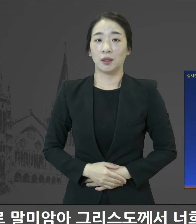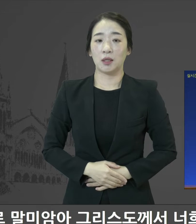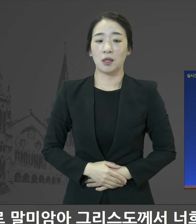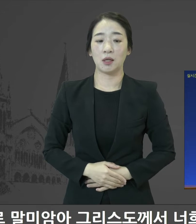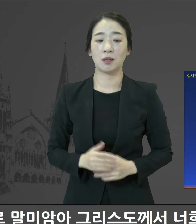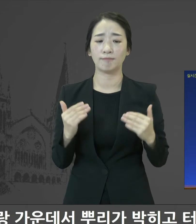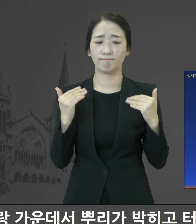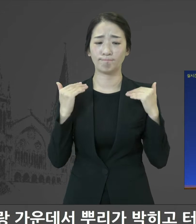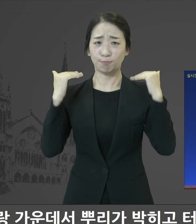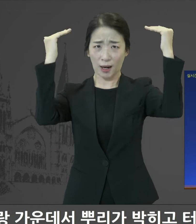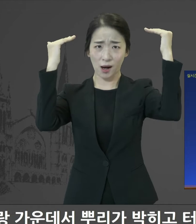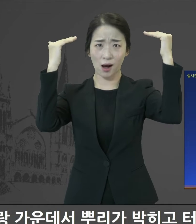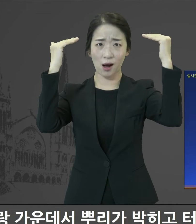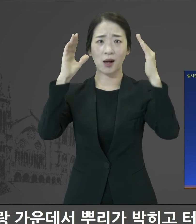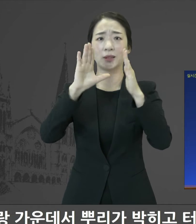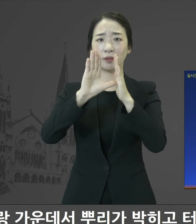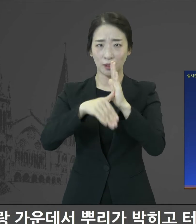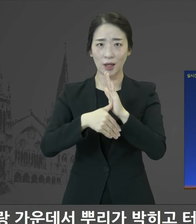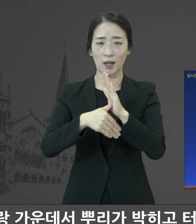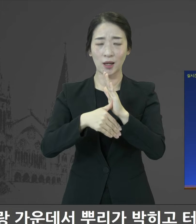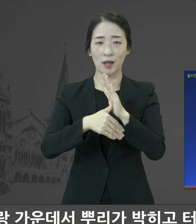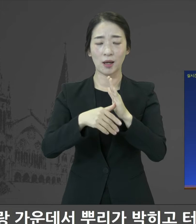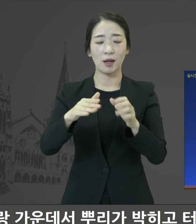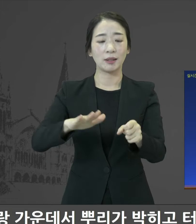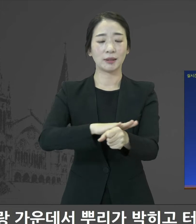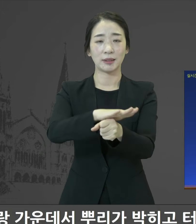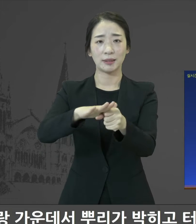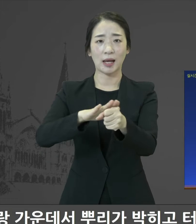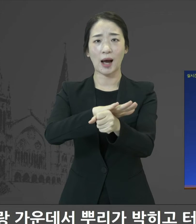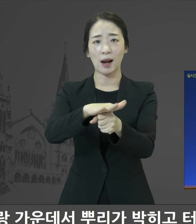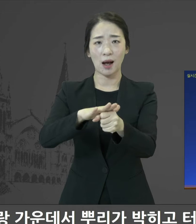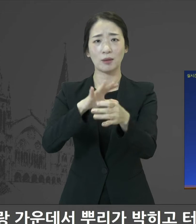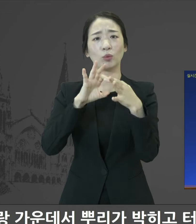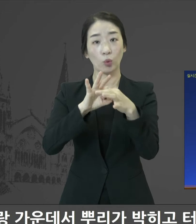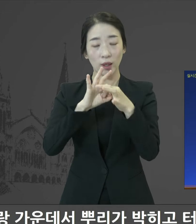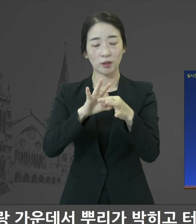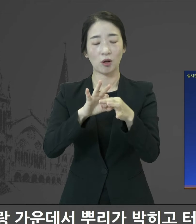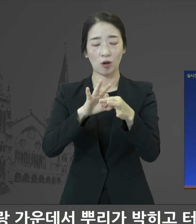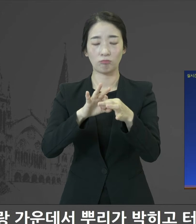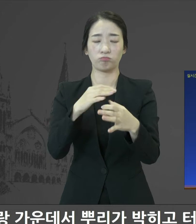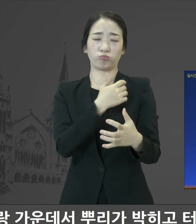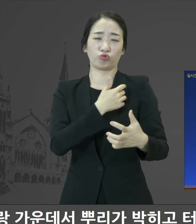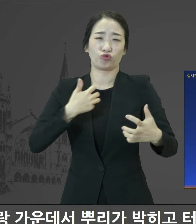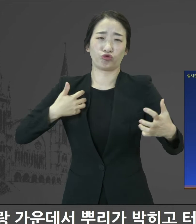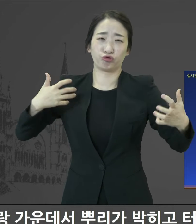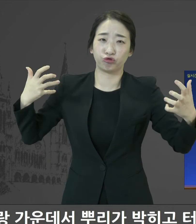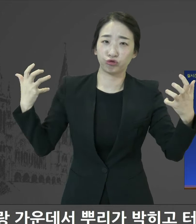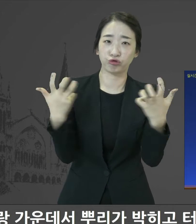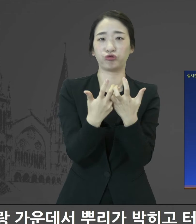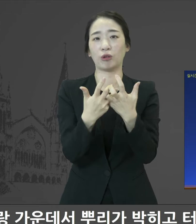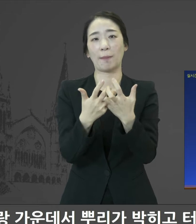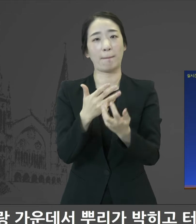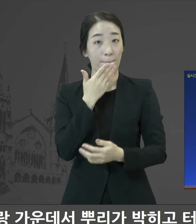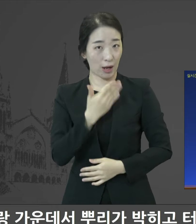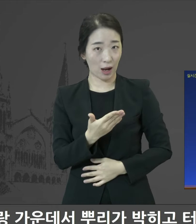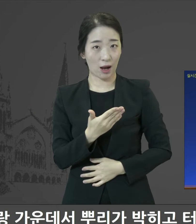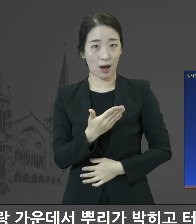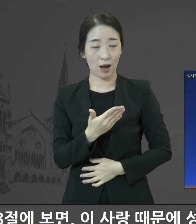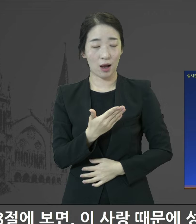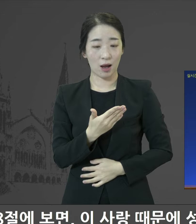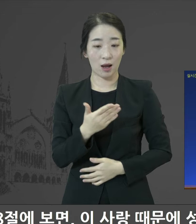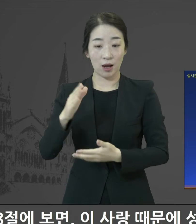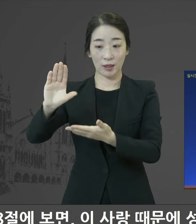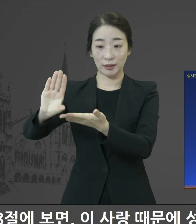때 18절에 보면 이 사랑 때문에 성도가 충만해진다는 거예요. 그리스도를 아는